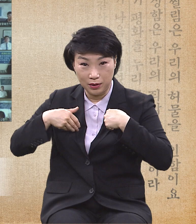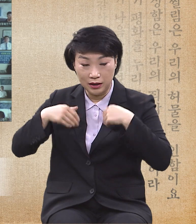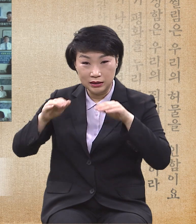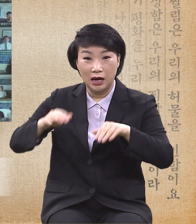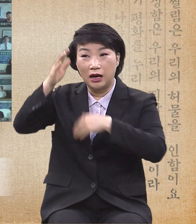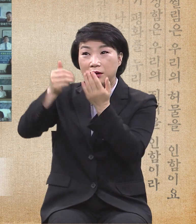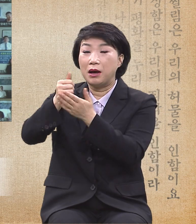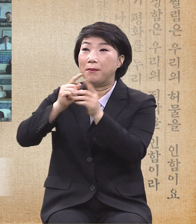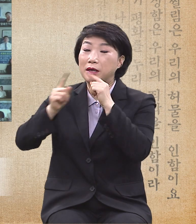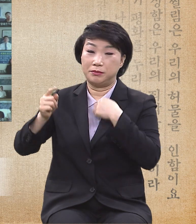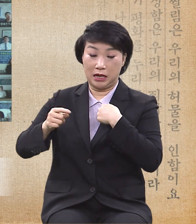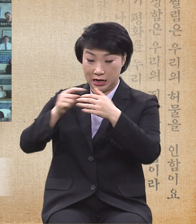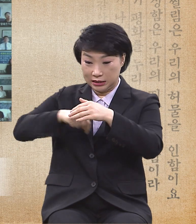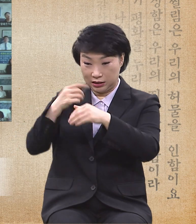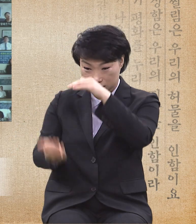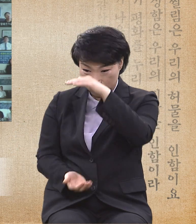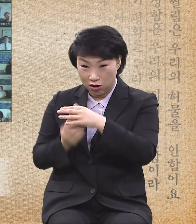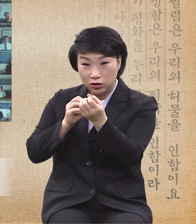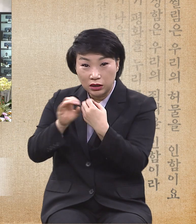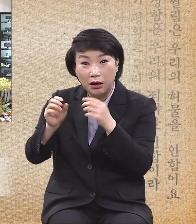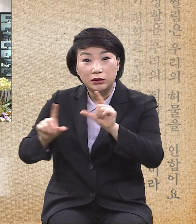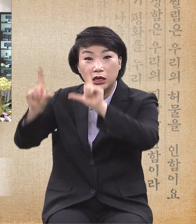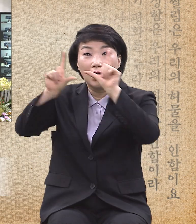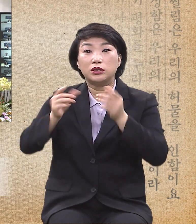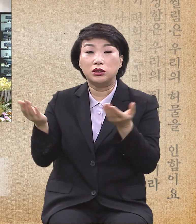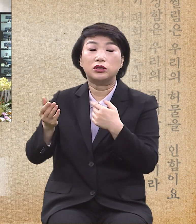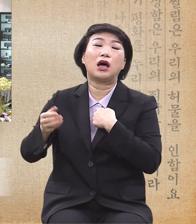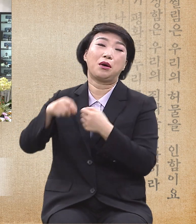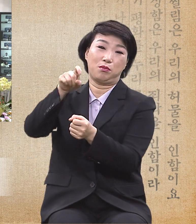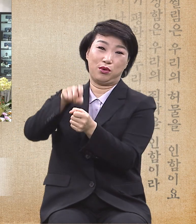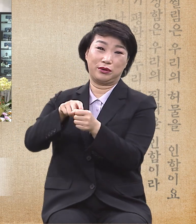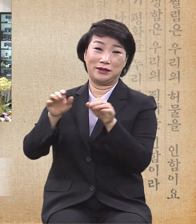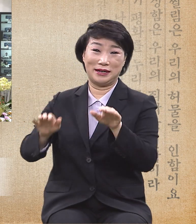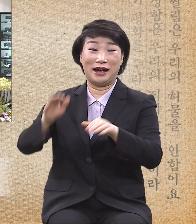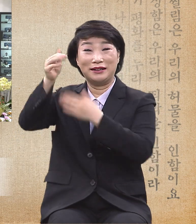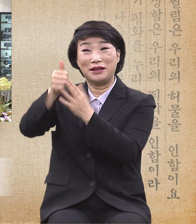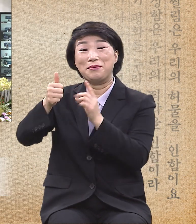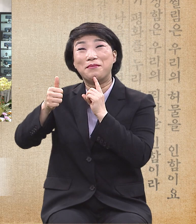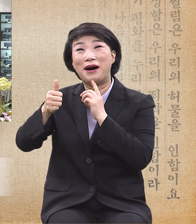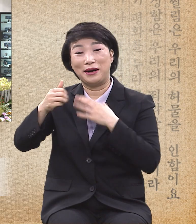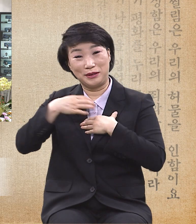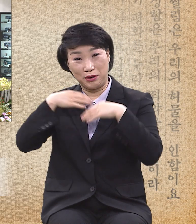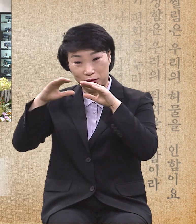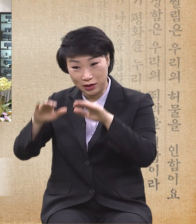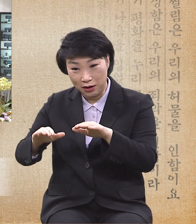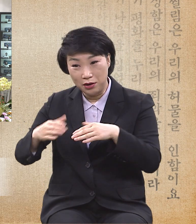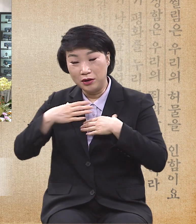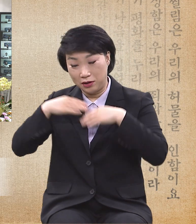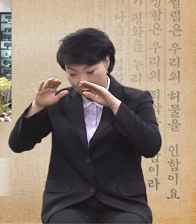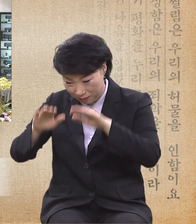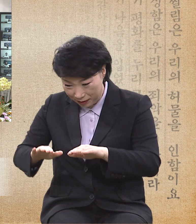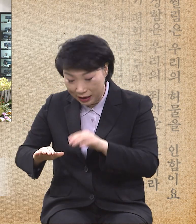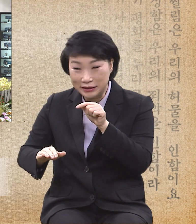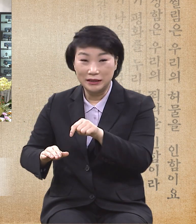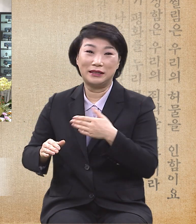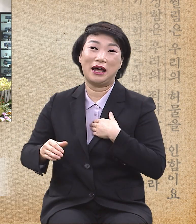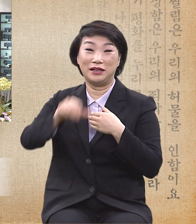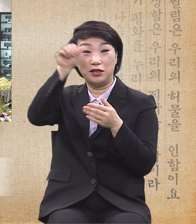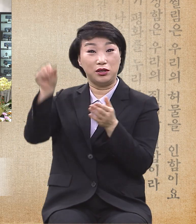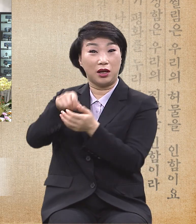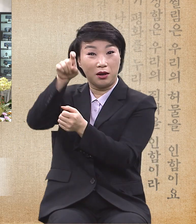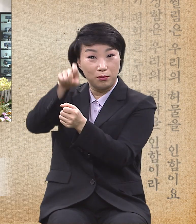하나님 말씀이 내게 이루어지고 사는 것이 목적이요. 하나님만을 경외하고 경배하는 것이 목적인데